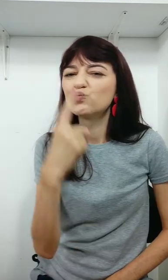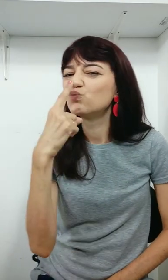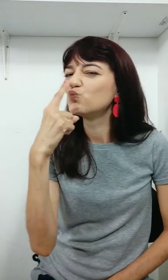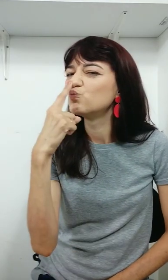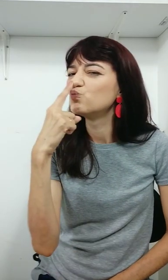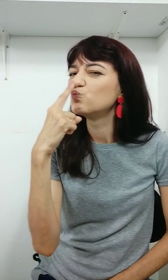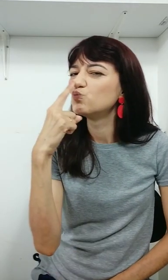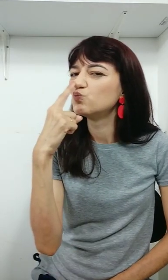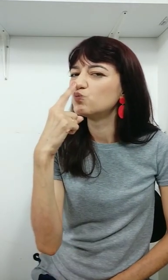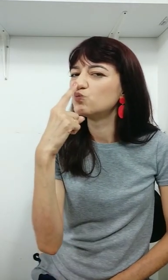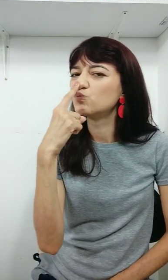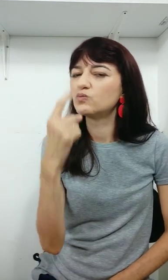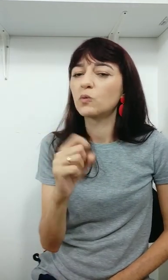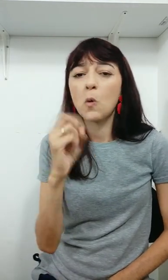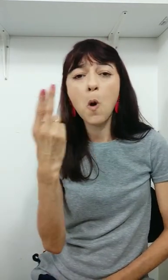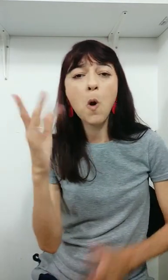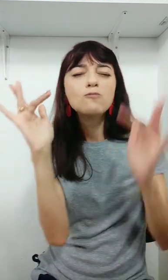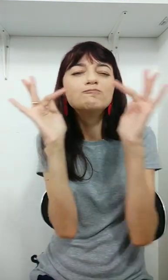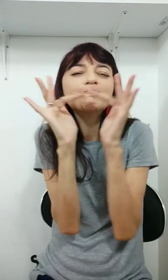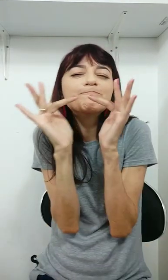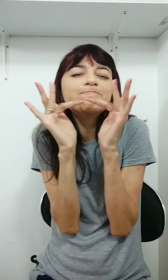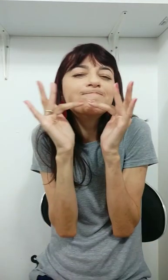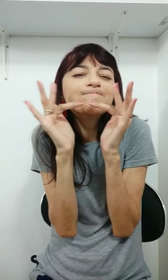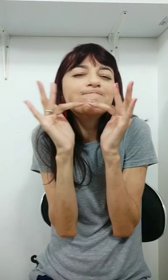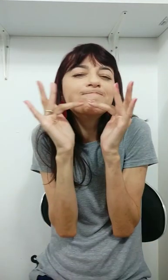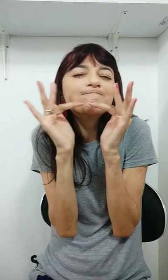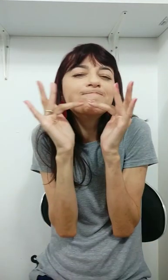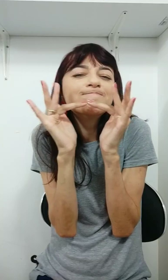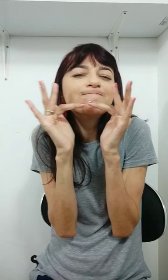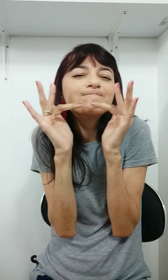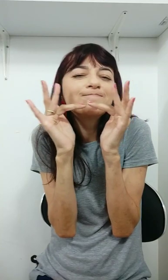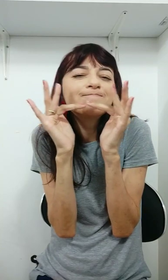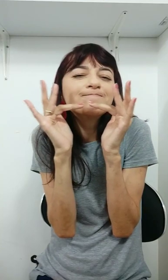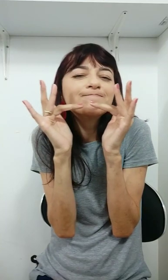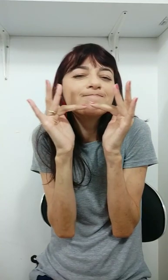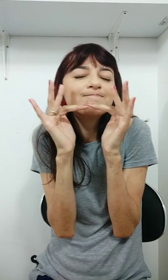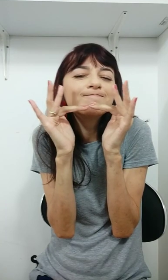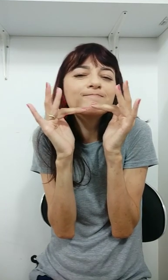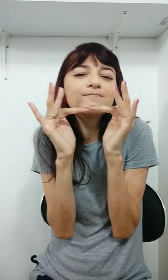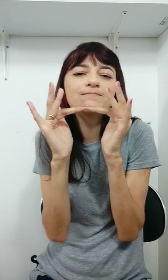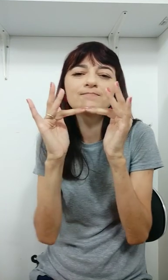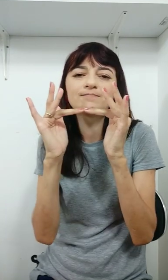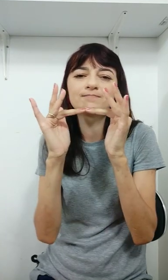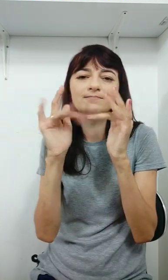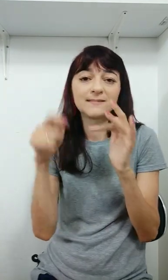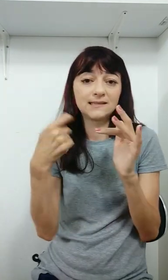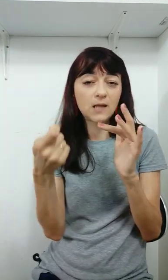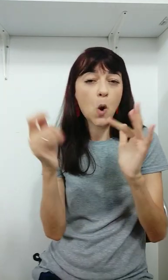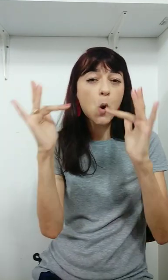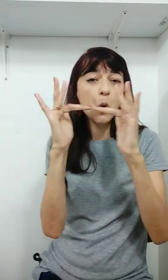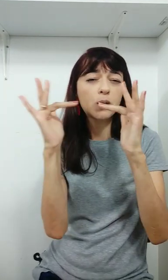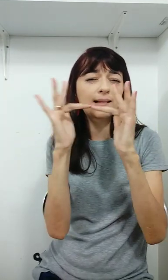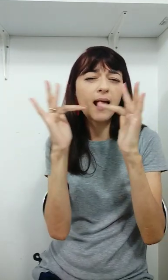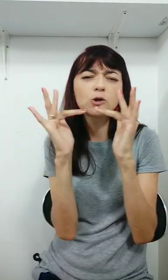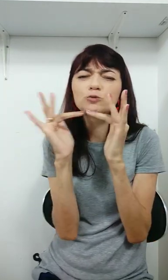carinho de narizinho, né? Que você só faz com aquela pessoa, contato íntimo, a sua filha. Então, basicamente, é esse sinal de